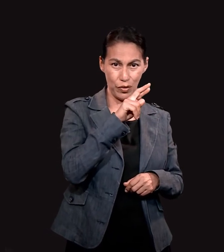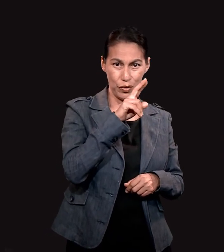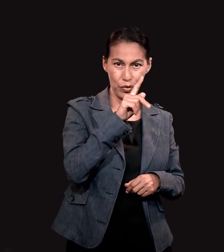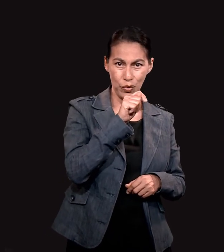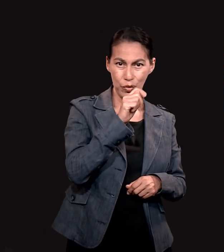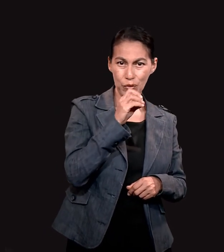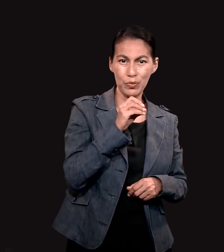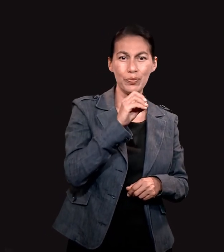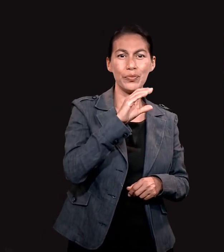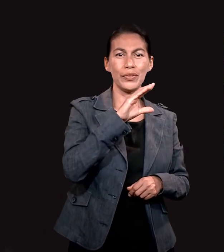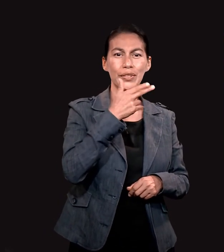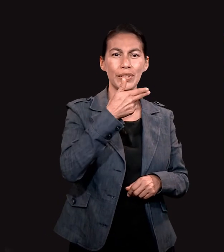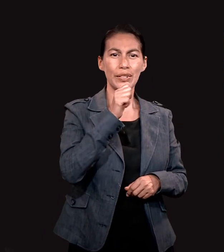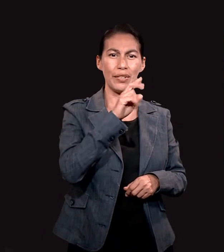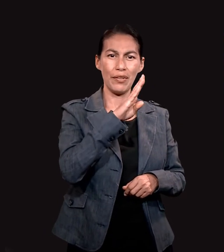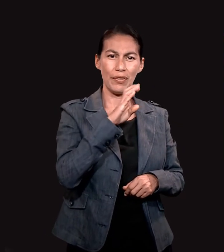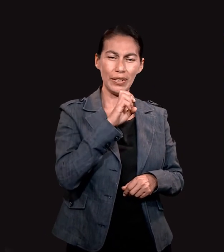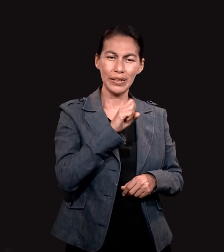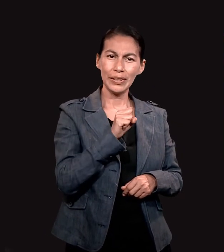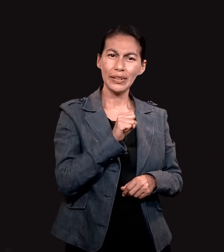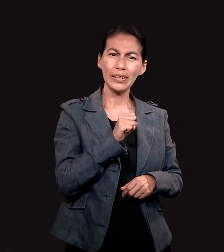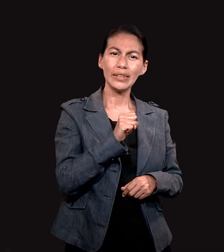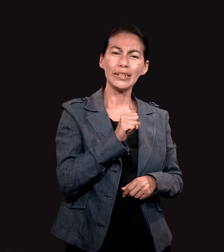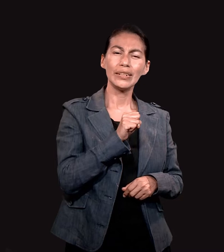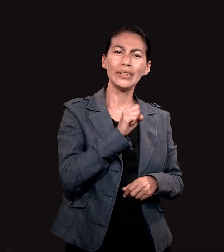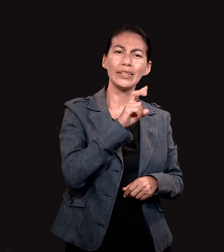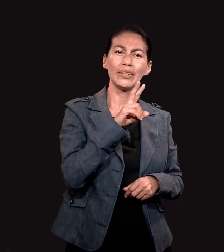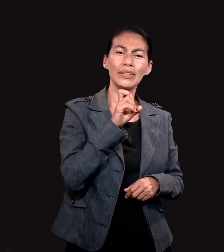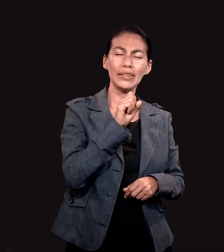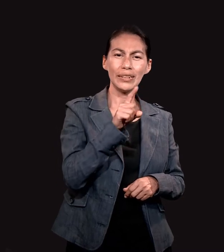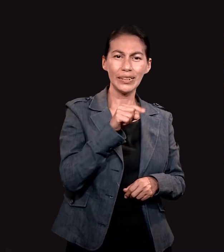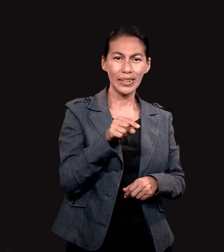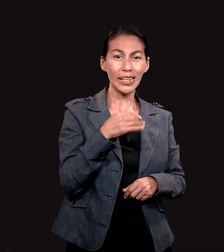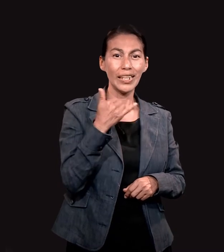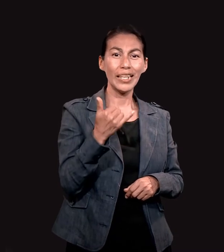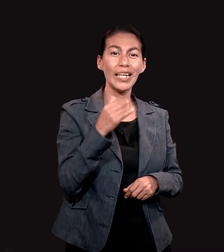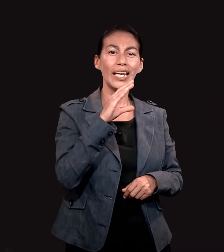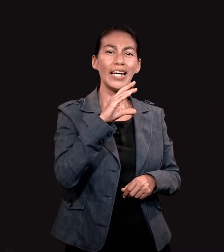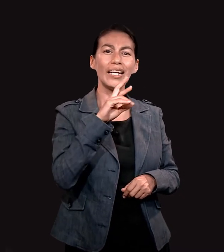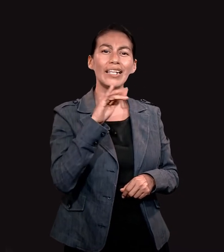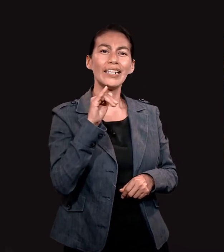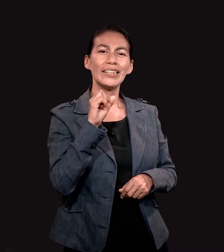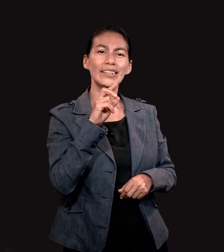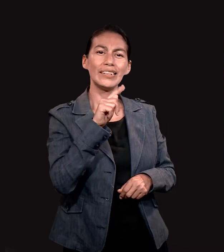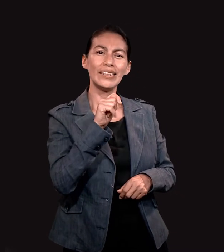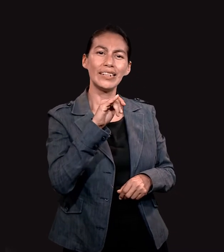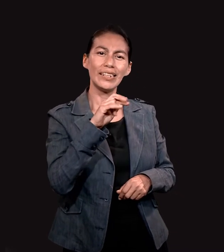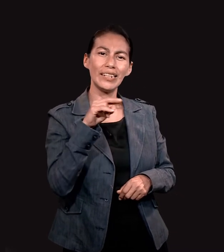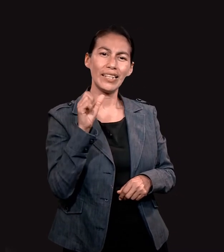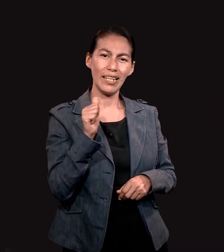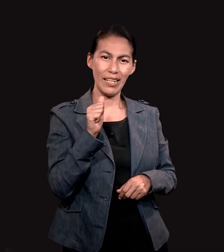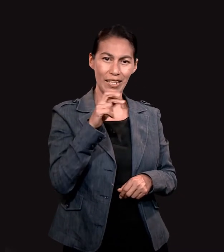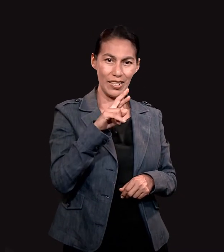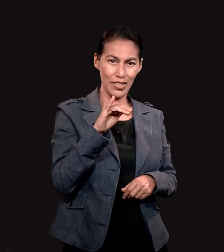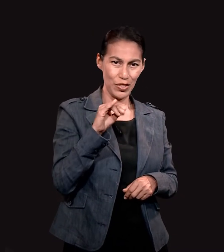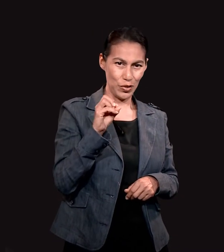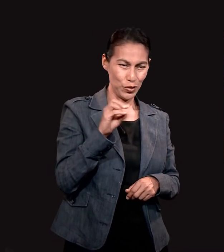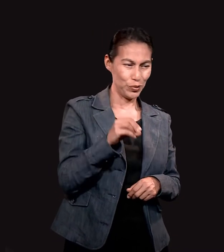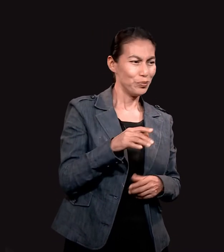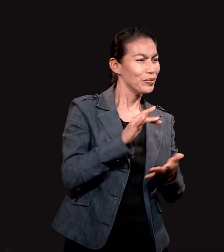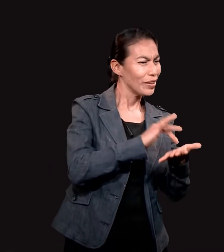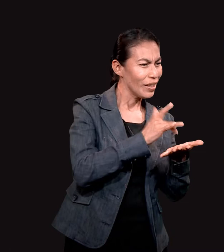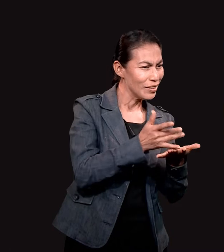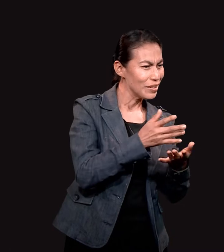Juan Humberto Chávez y Cristina Ríos. Gracias por estar con nosotros. Gracias por